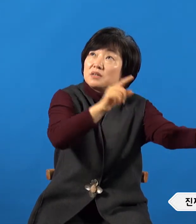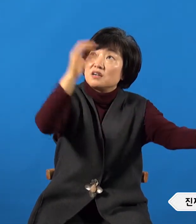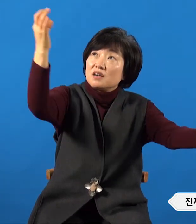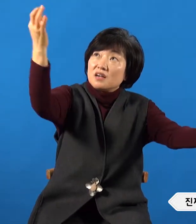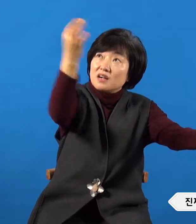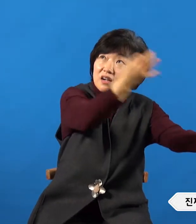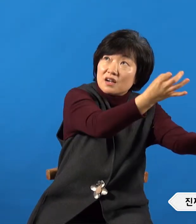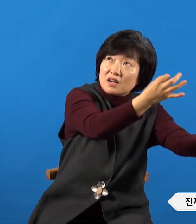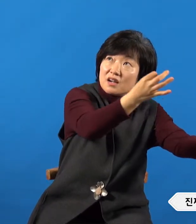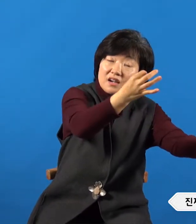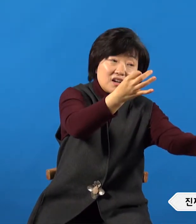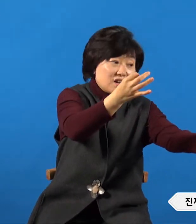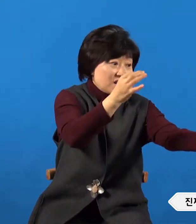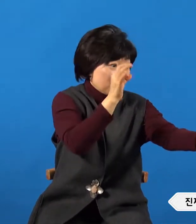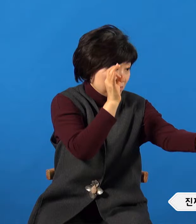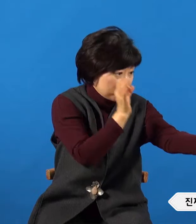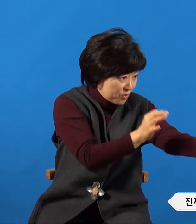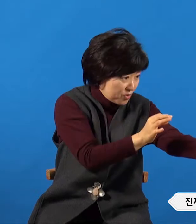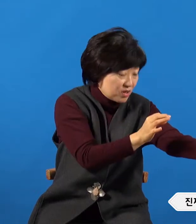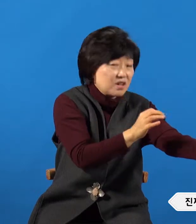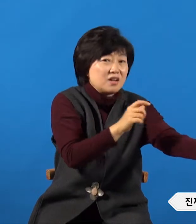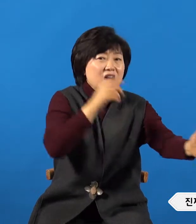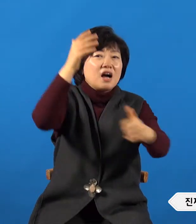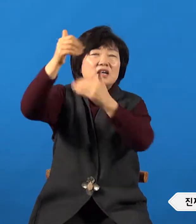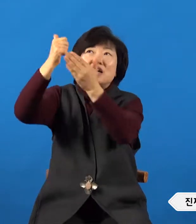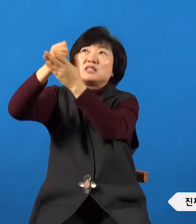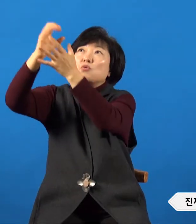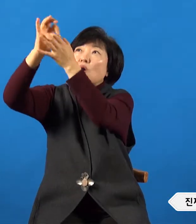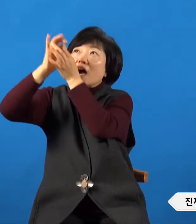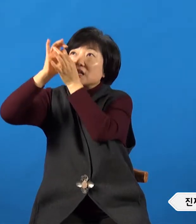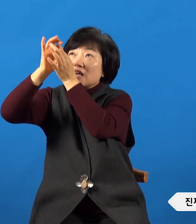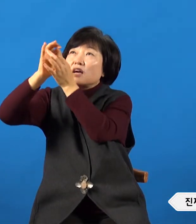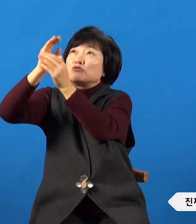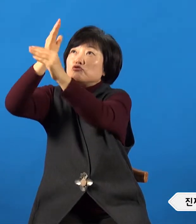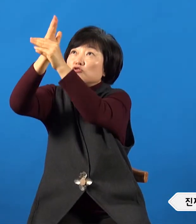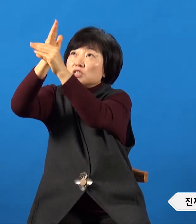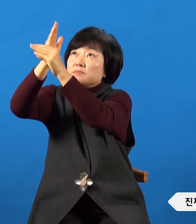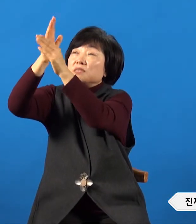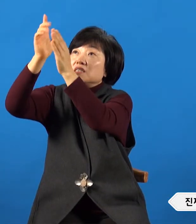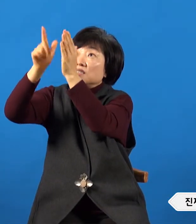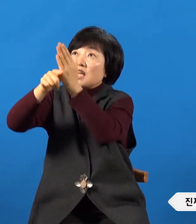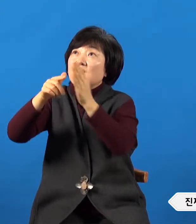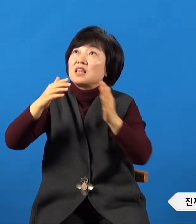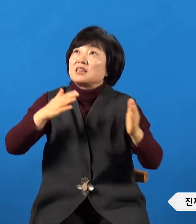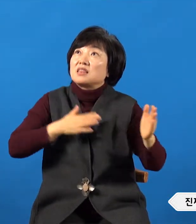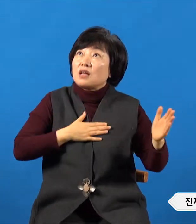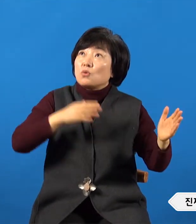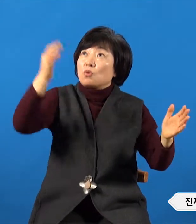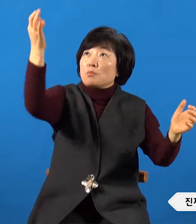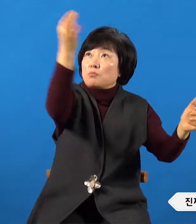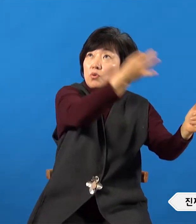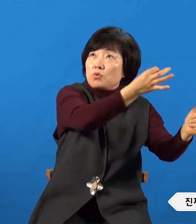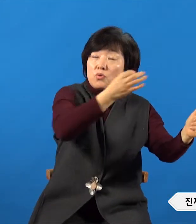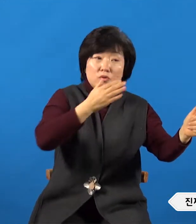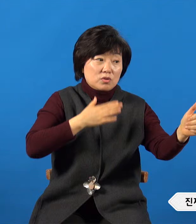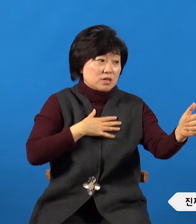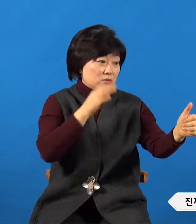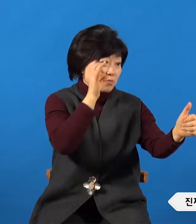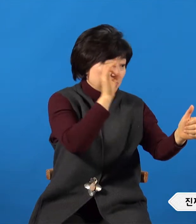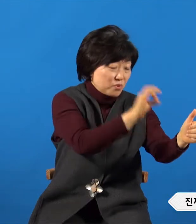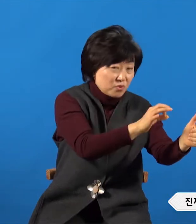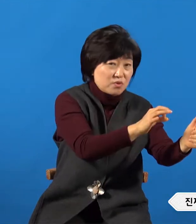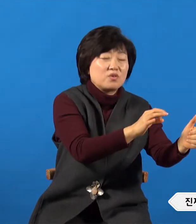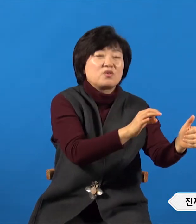성경은 하나님과의 관계가 우선되고 중요할 때 그것이 나타나는 관계의 모습의